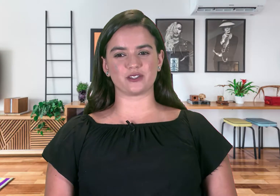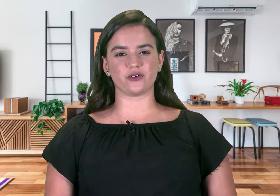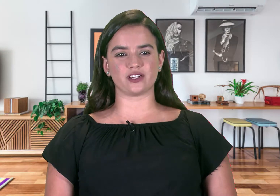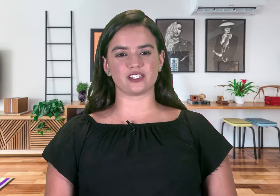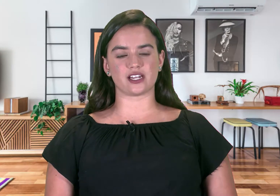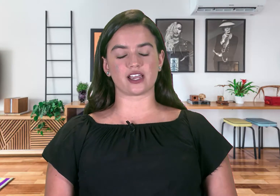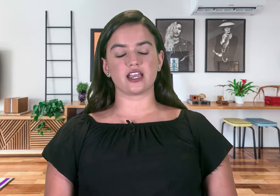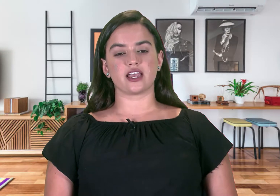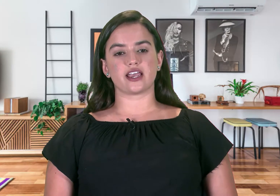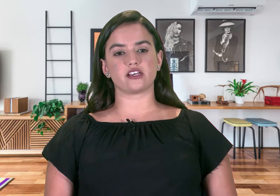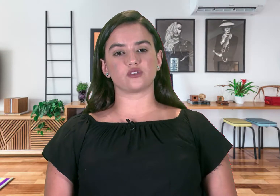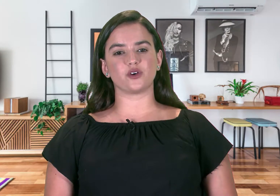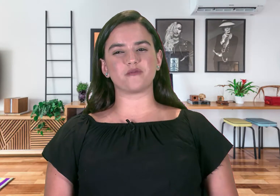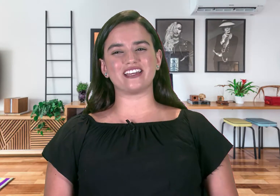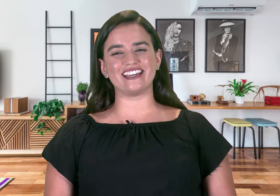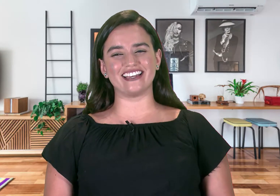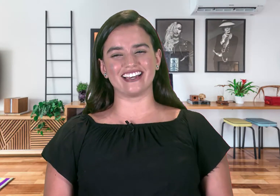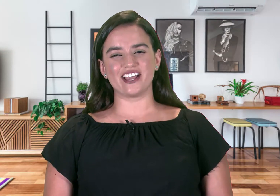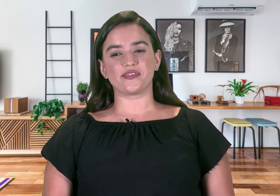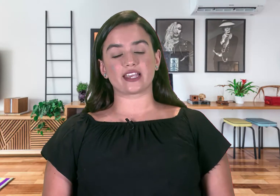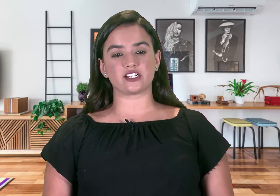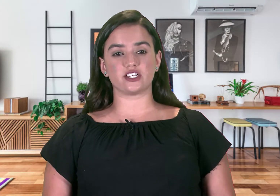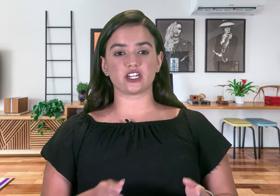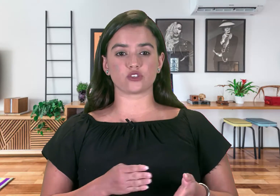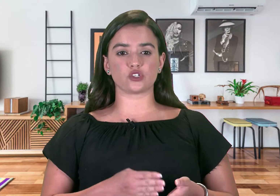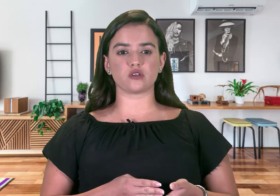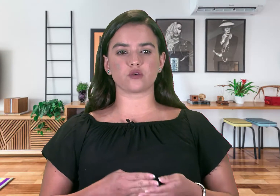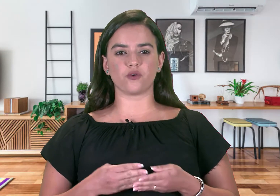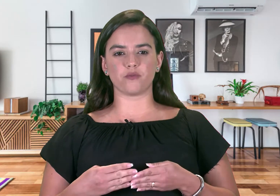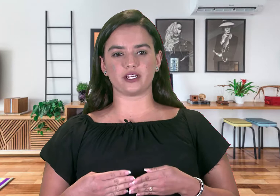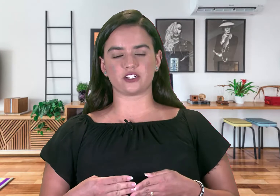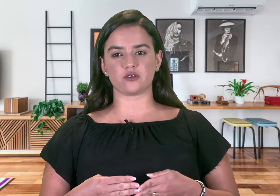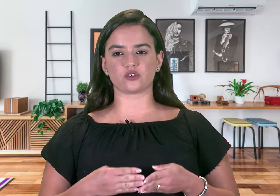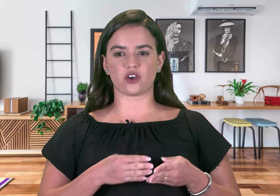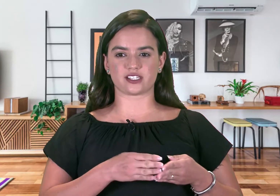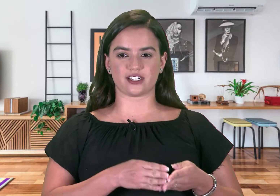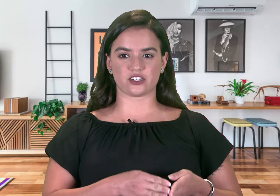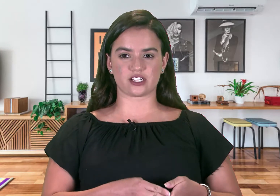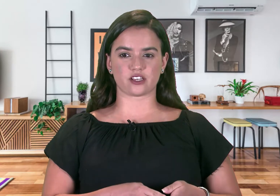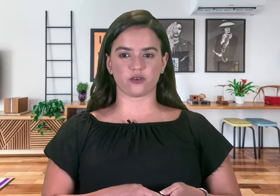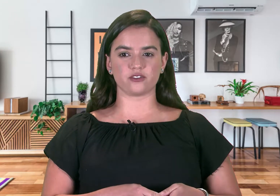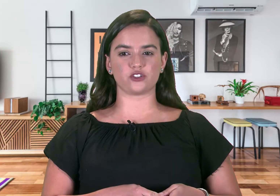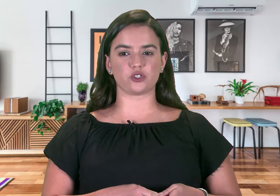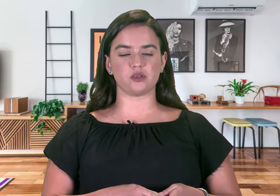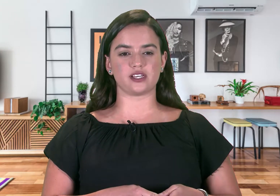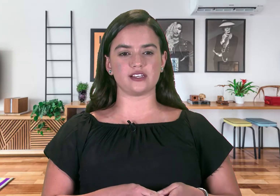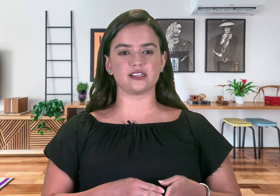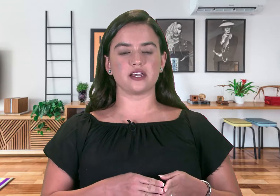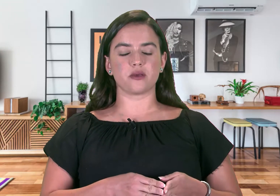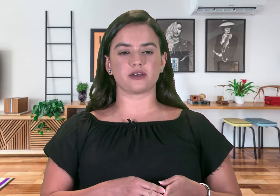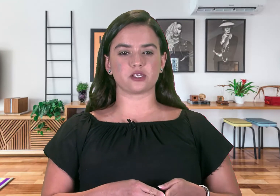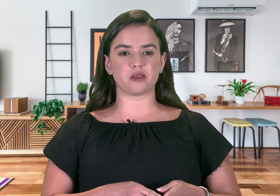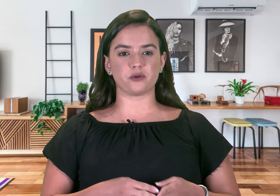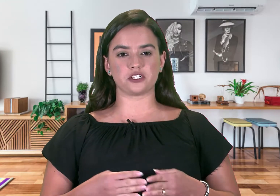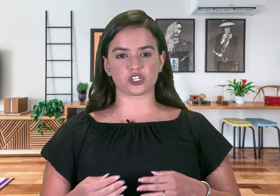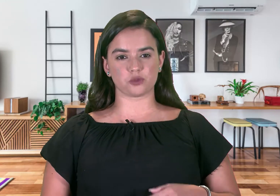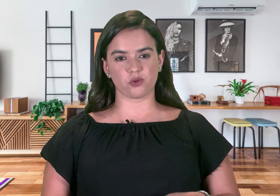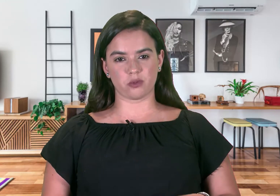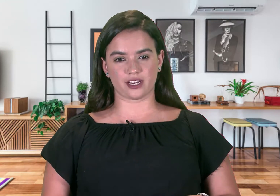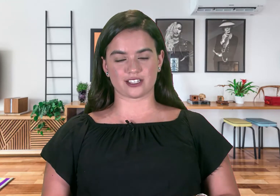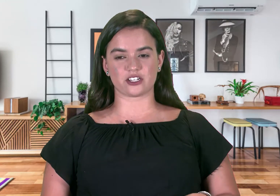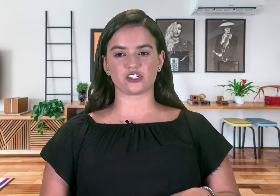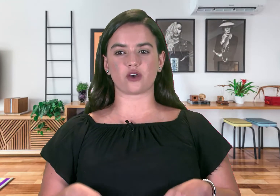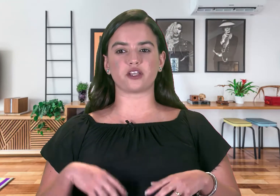nos bastidores, né, sobre as legislações que não são cumpridas. Não só essa legislação de 2015, mas também